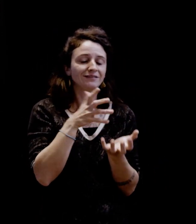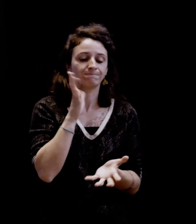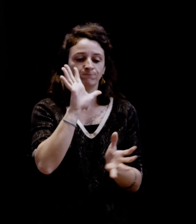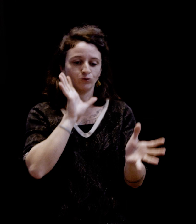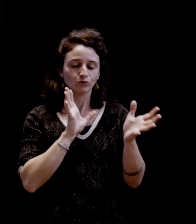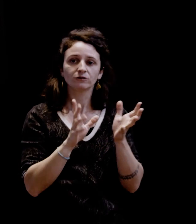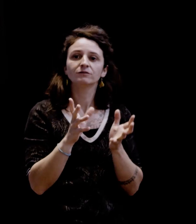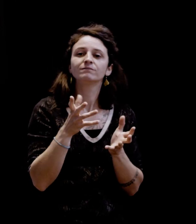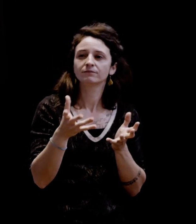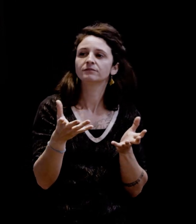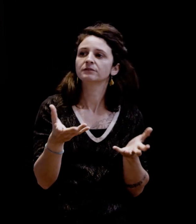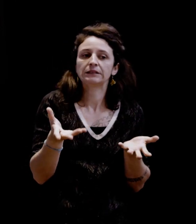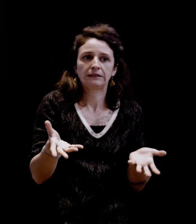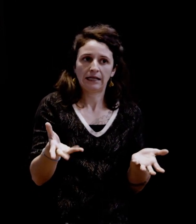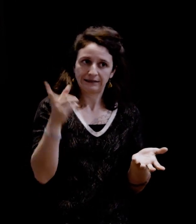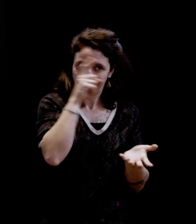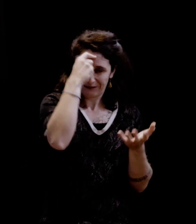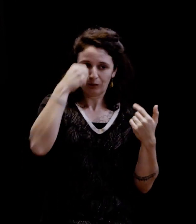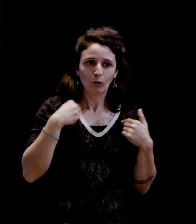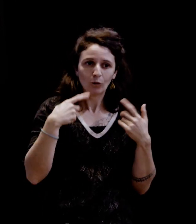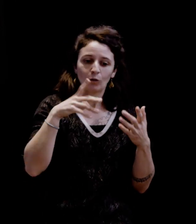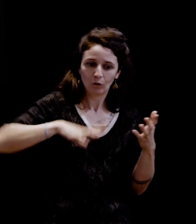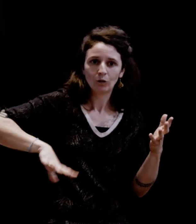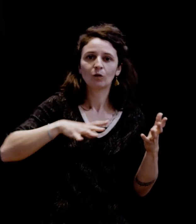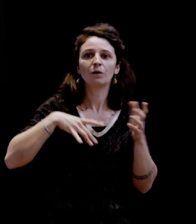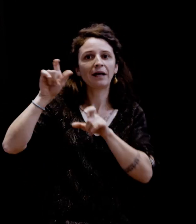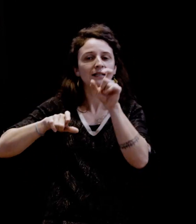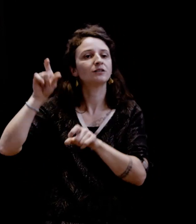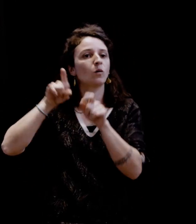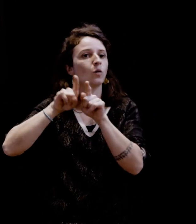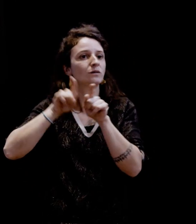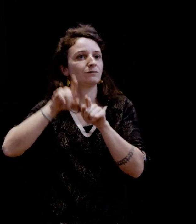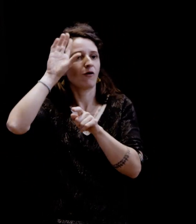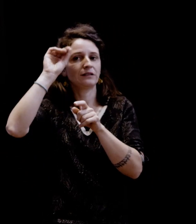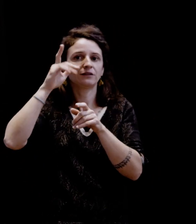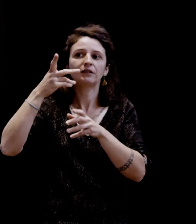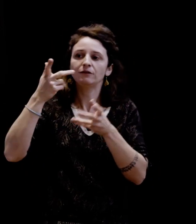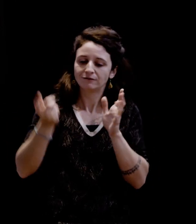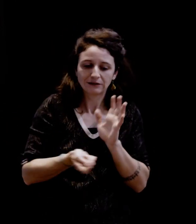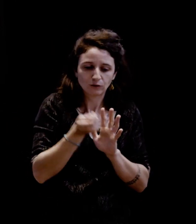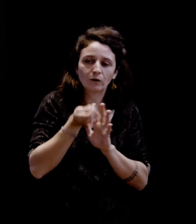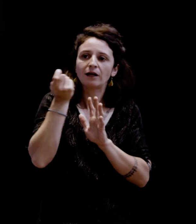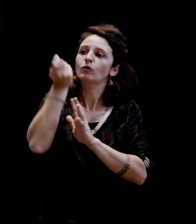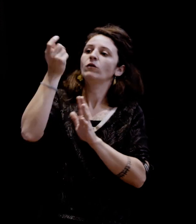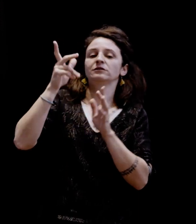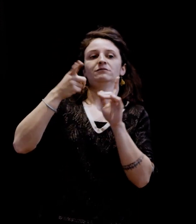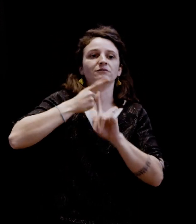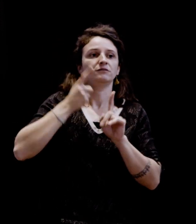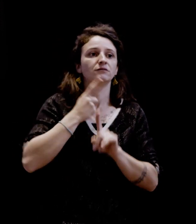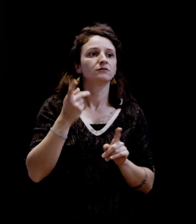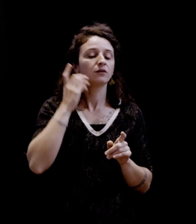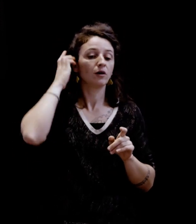l'intérieur. Donc ça, c'est vraiment difficile. Et je pense qu'éduquer les soignants, ça, c'est à l'hygiène orale, c'est un challenge. Avec des soins